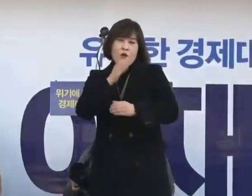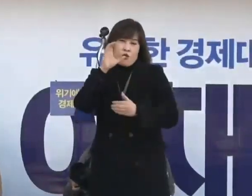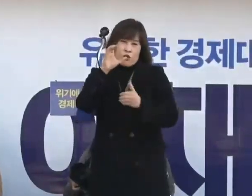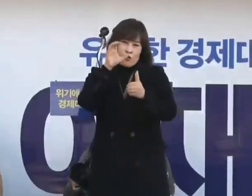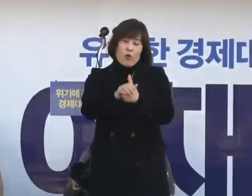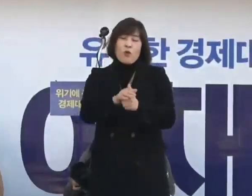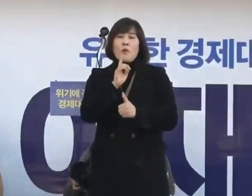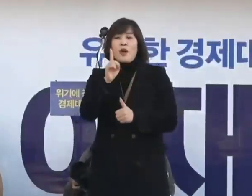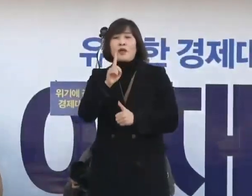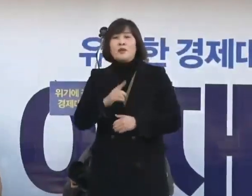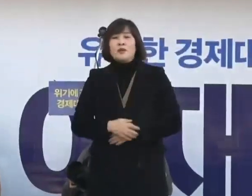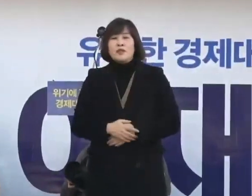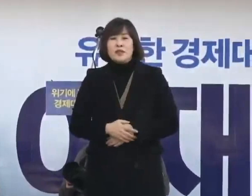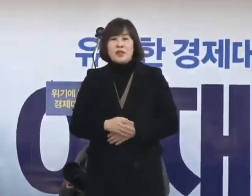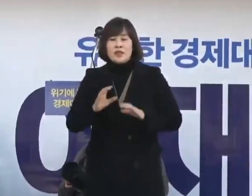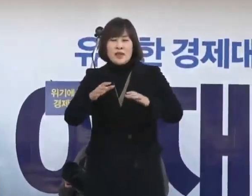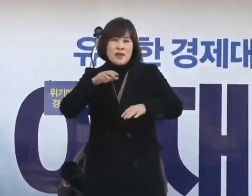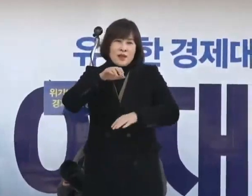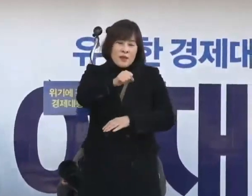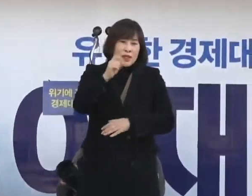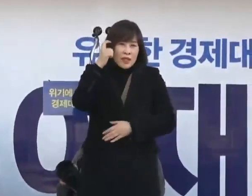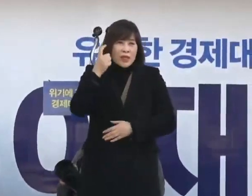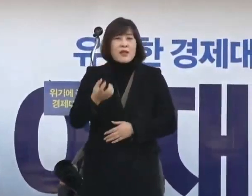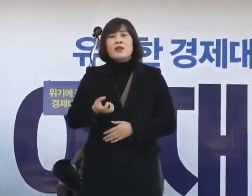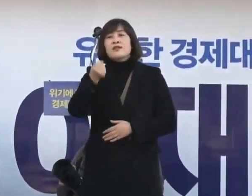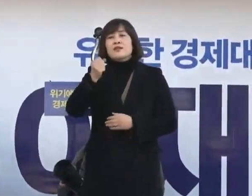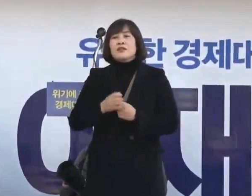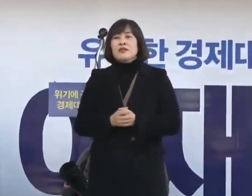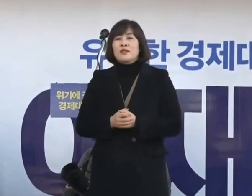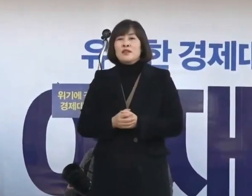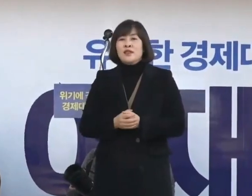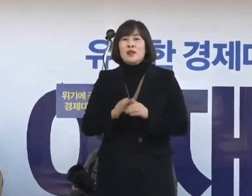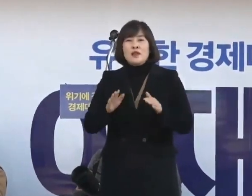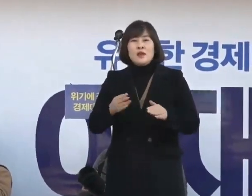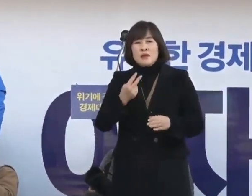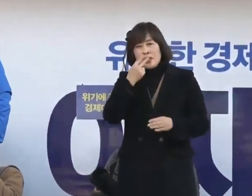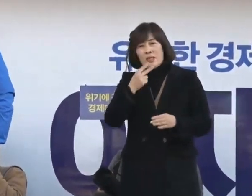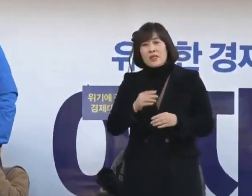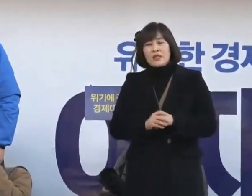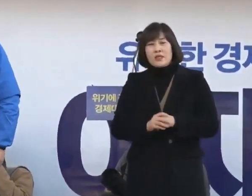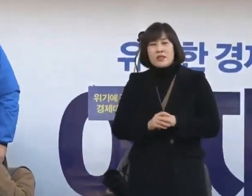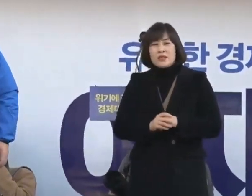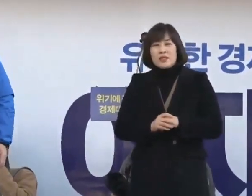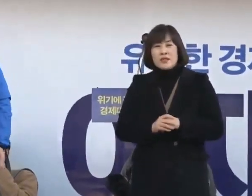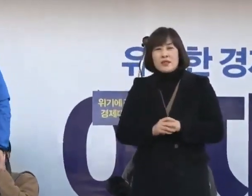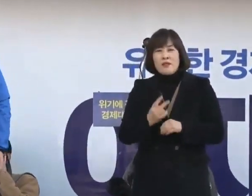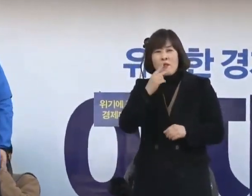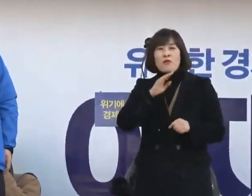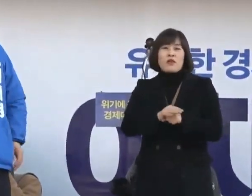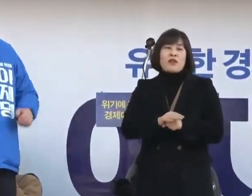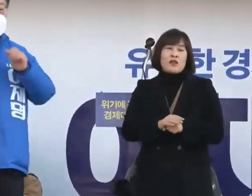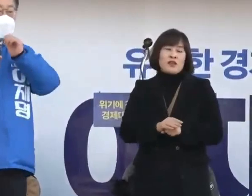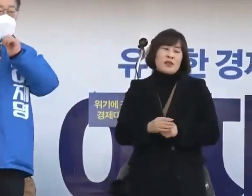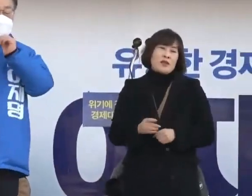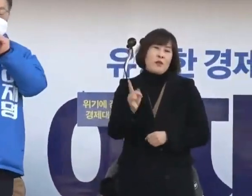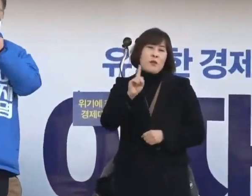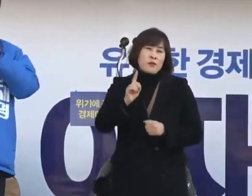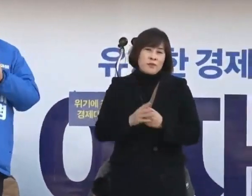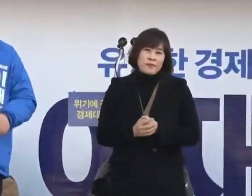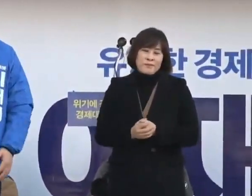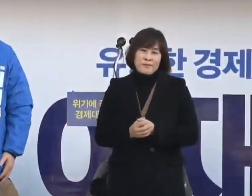왕국을 만들어서 나라를 지배하겠다는 생각을 하는 경우가 도대체 한 번이라도 본 적이 있습니까? 여러분,